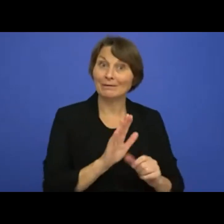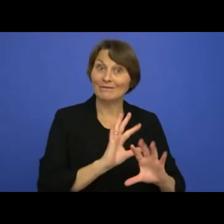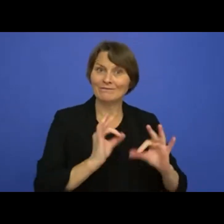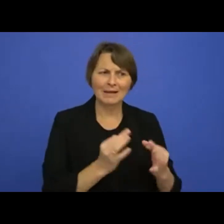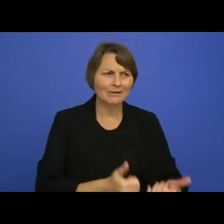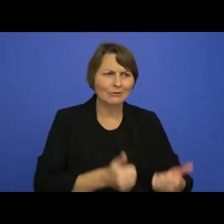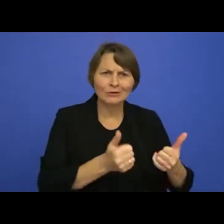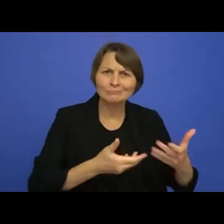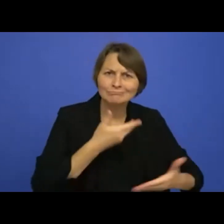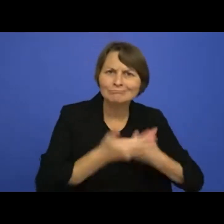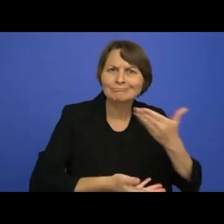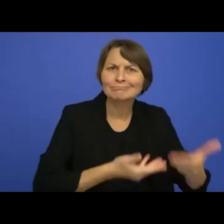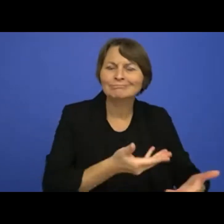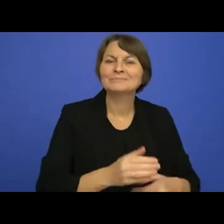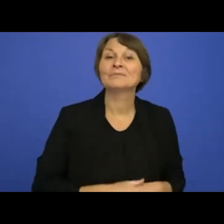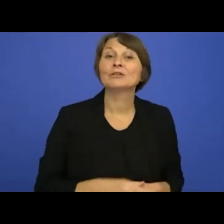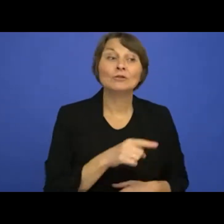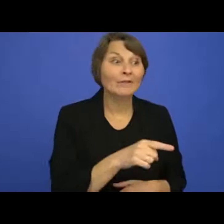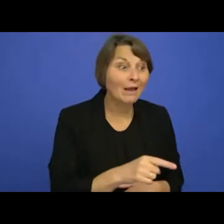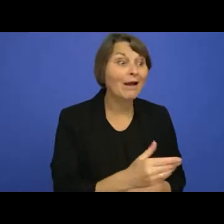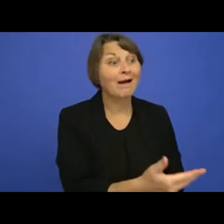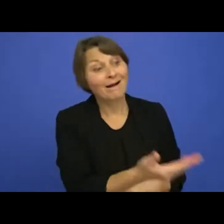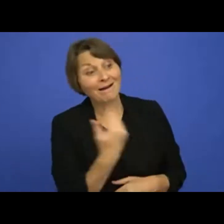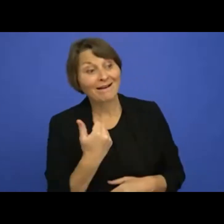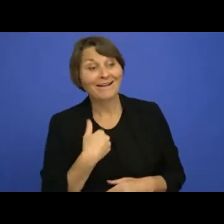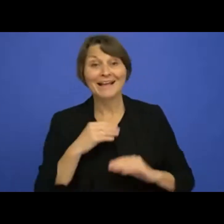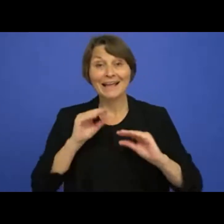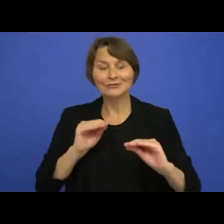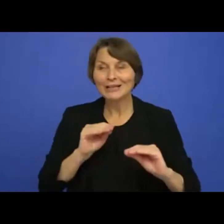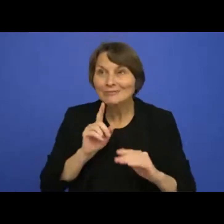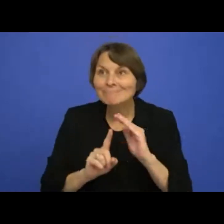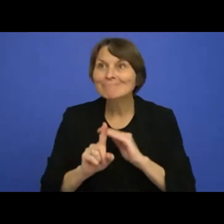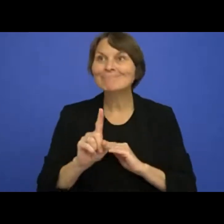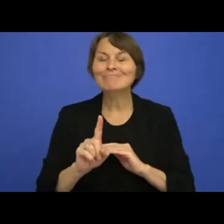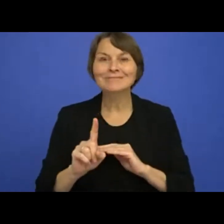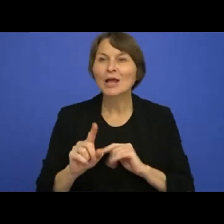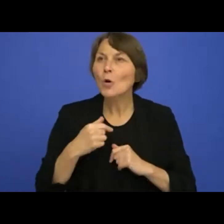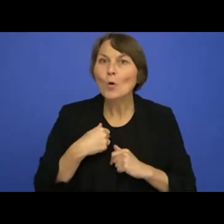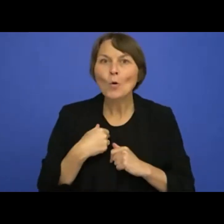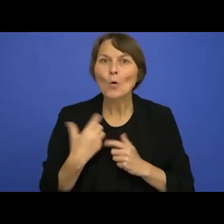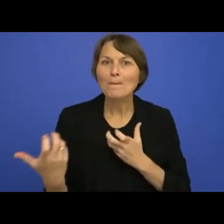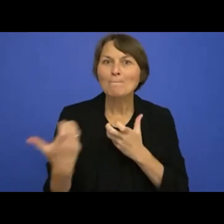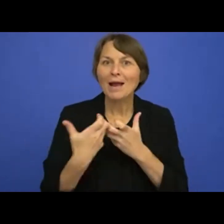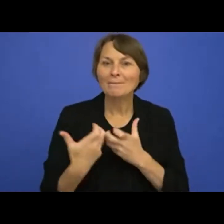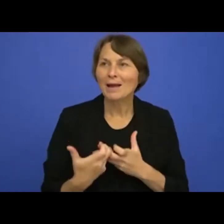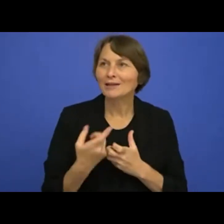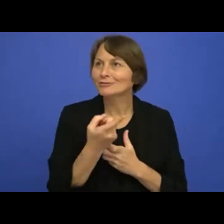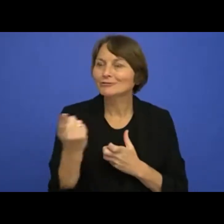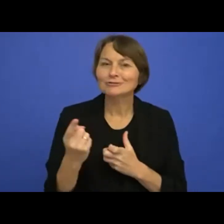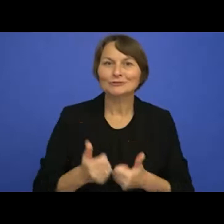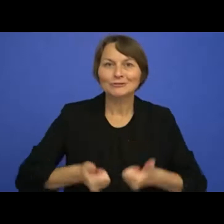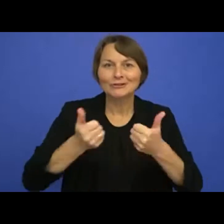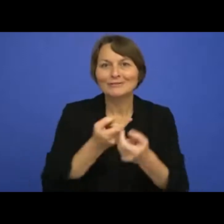leur famille pour faire en sorte que les systèmes éducatifs dans lesquels qu'ils rejoignent sont vraiment